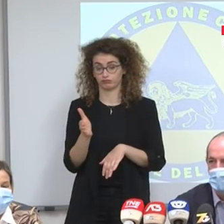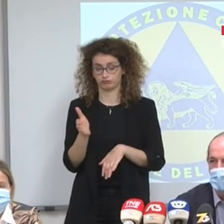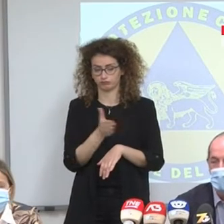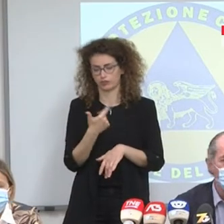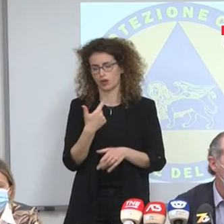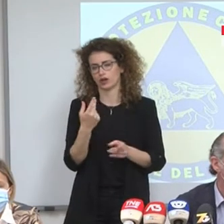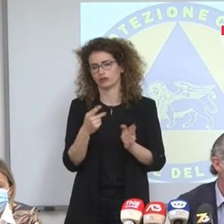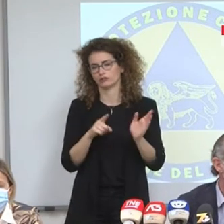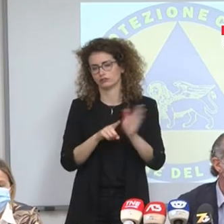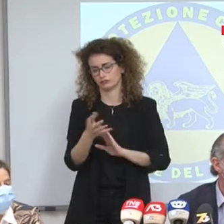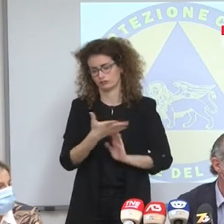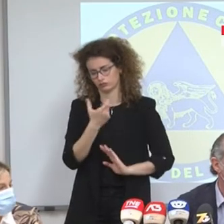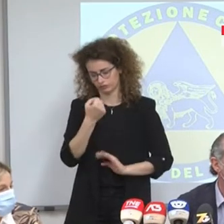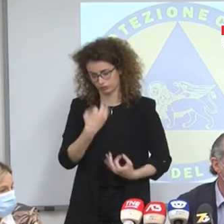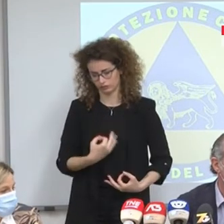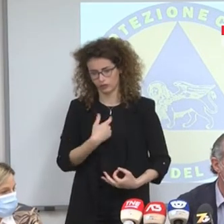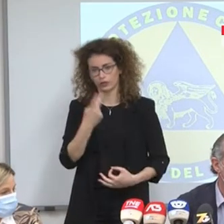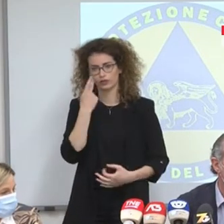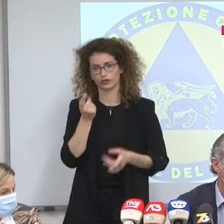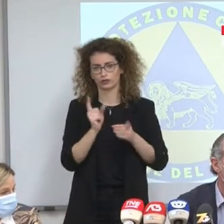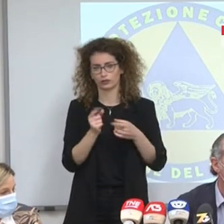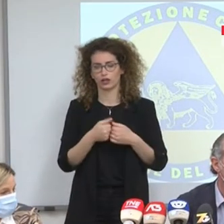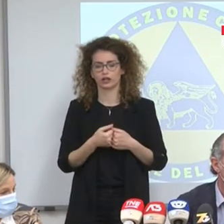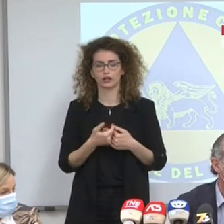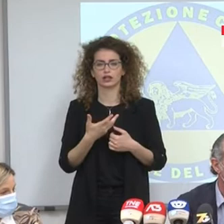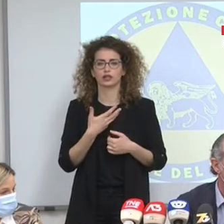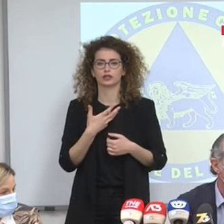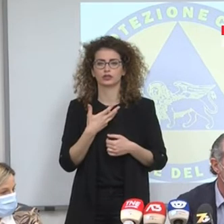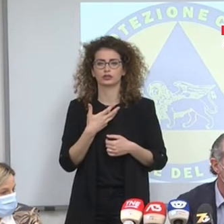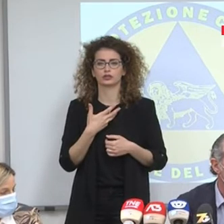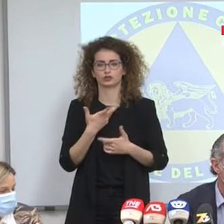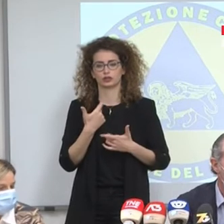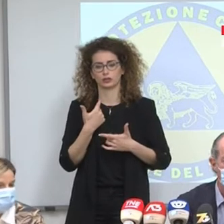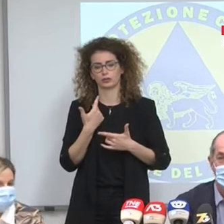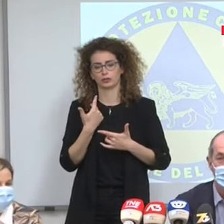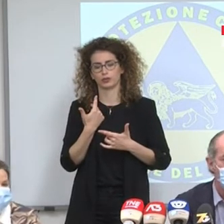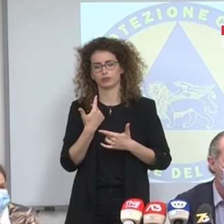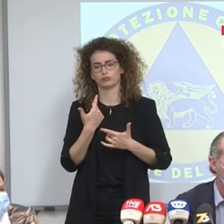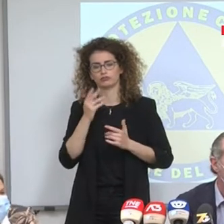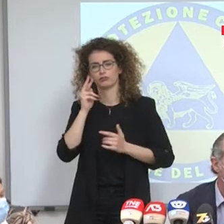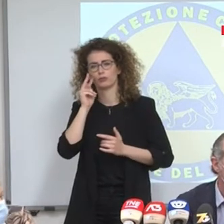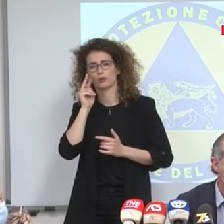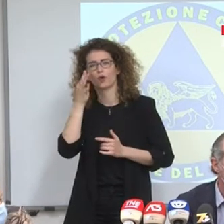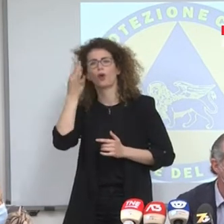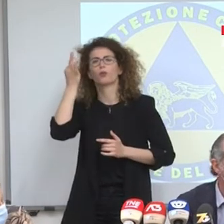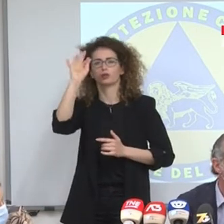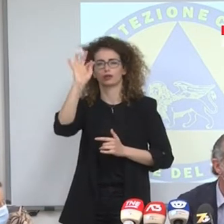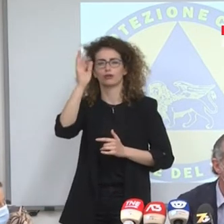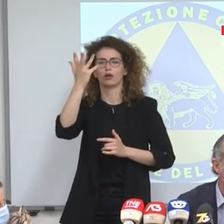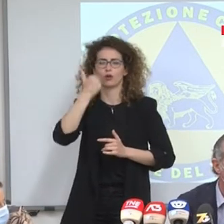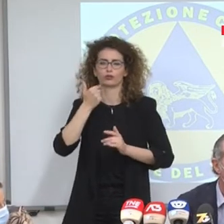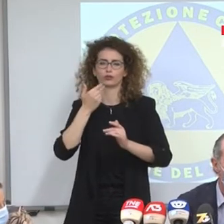la si trova, io vedo che c'è assolutamente l'impostazione che punta alla via d'uscita. Prova ne sia che il decreto che ha fatto il governo,